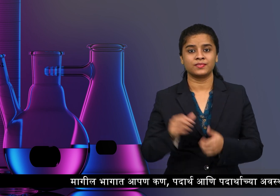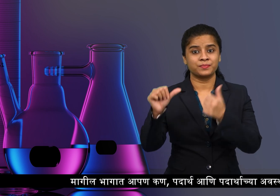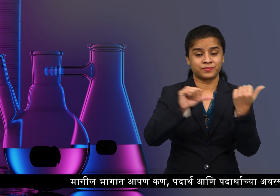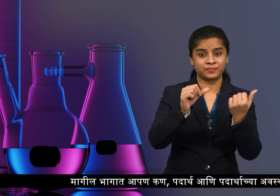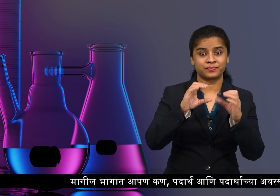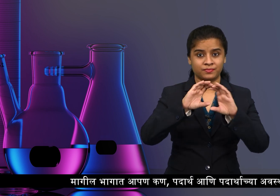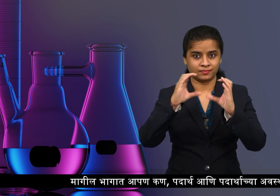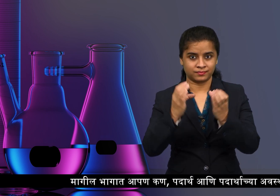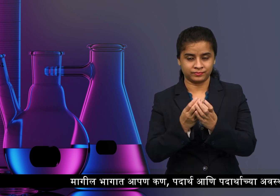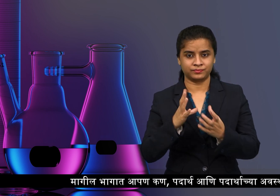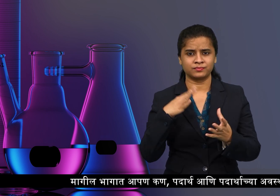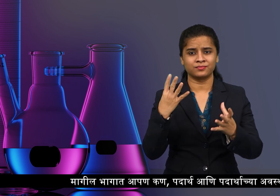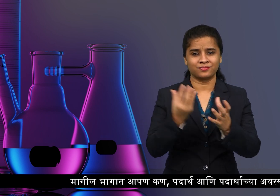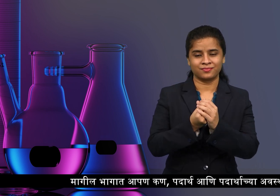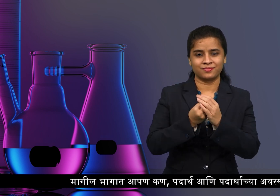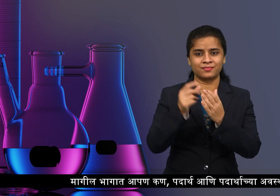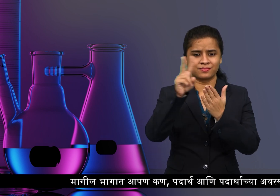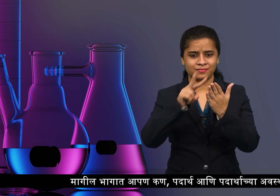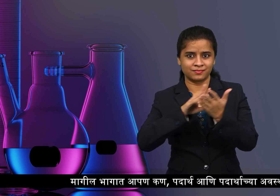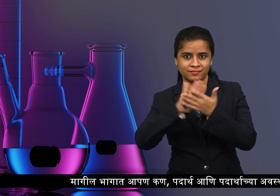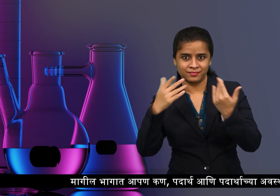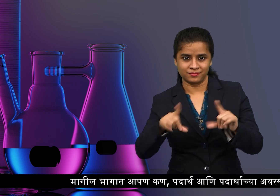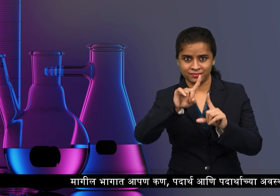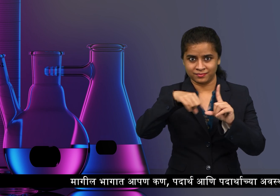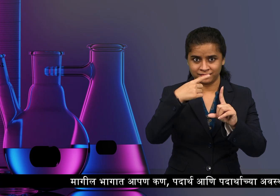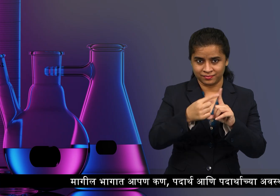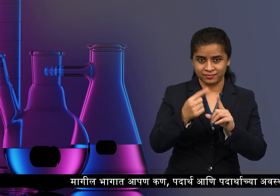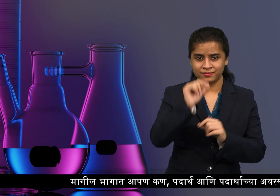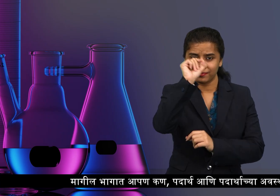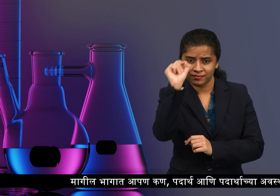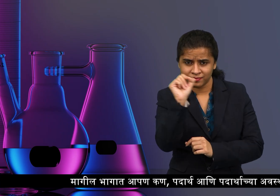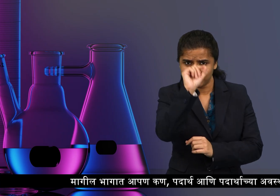मागील भागात आपण कण, पदार्थ आणि पदार्थांच्या अवस्थाबद्दल वाचलो.